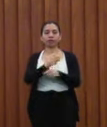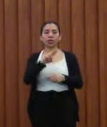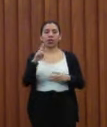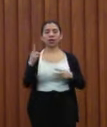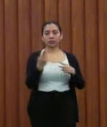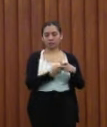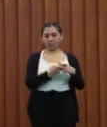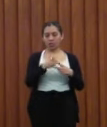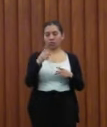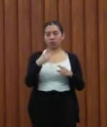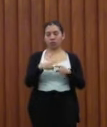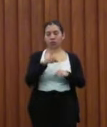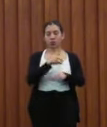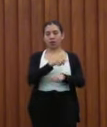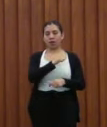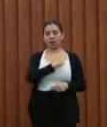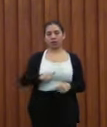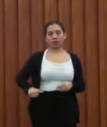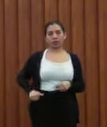delegación,